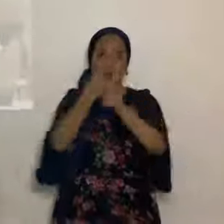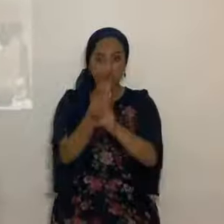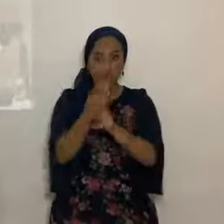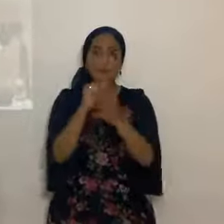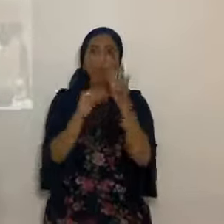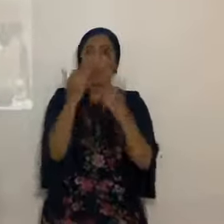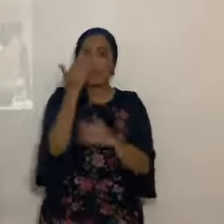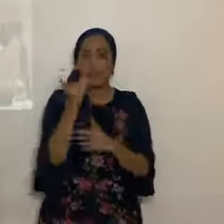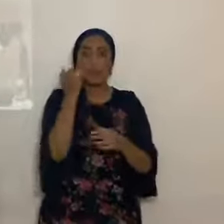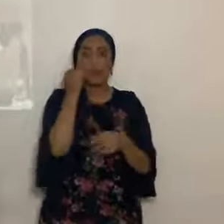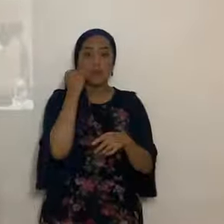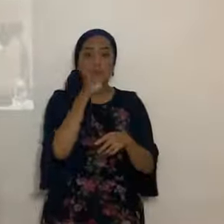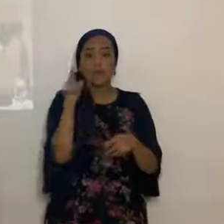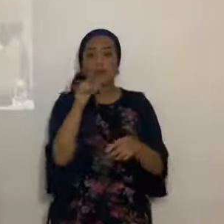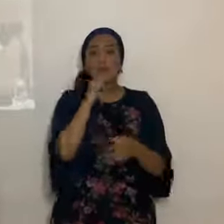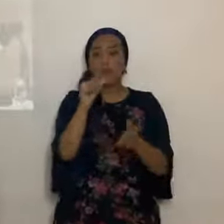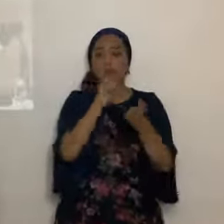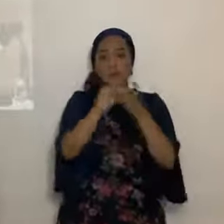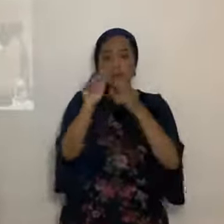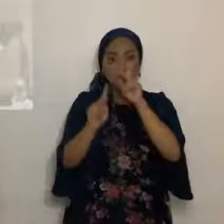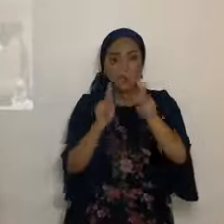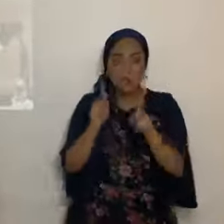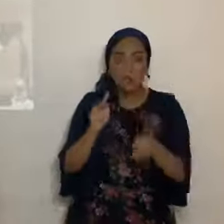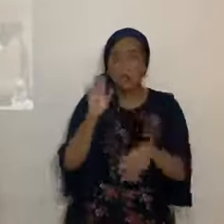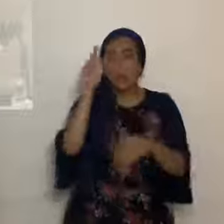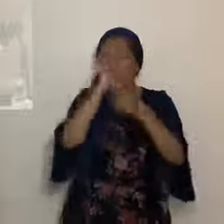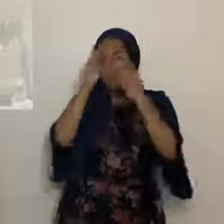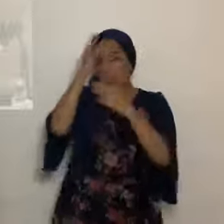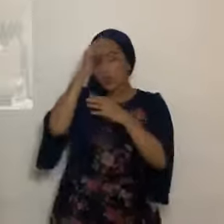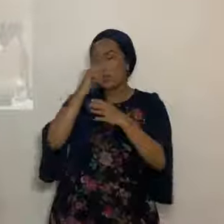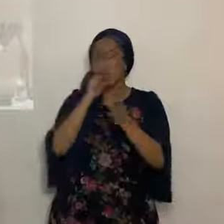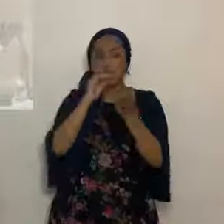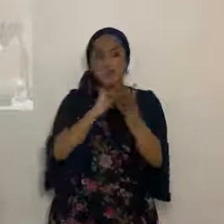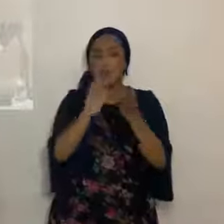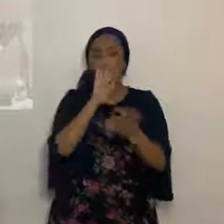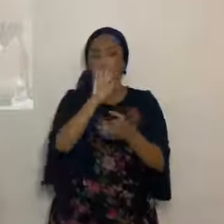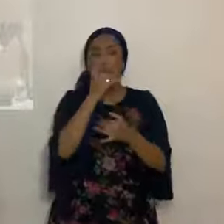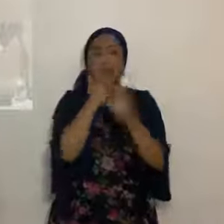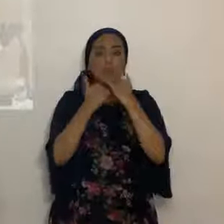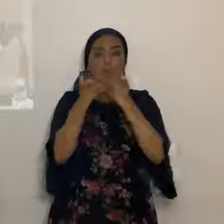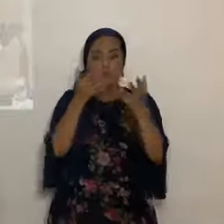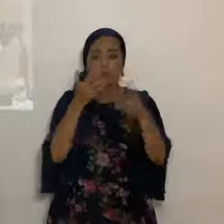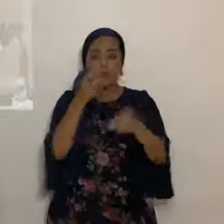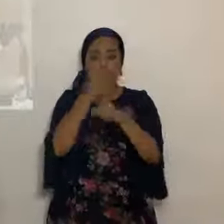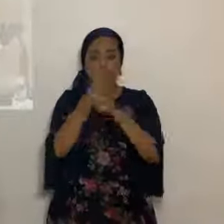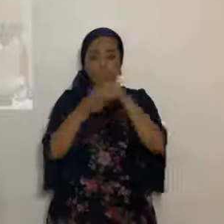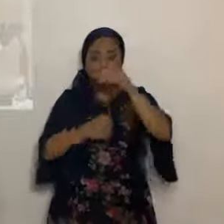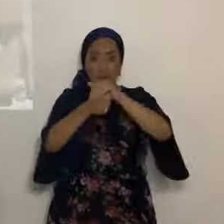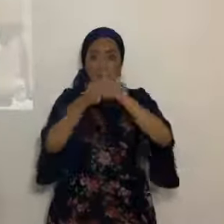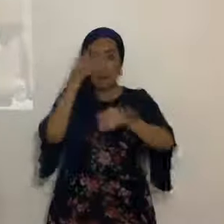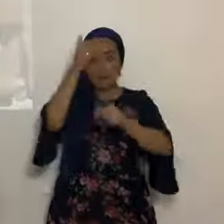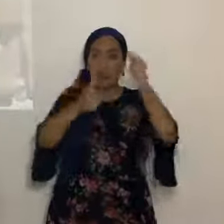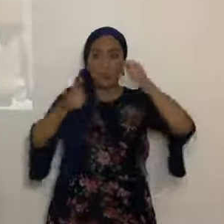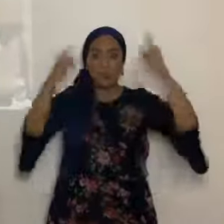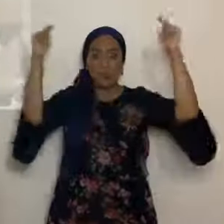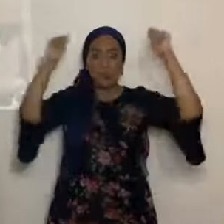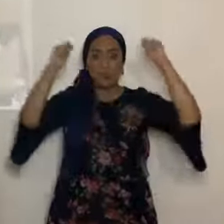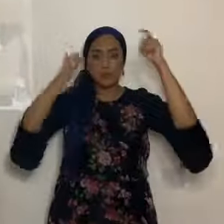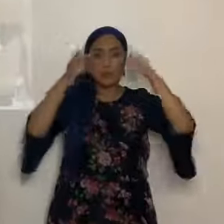15. Mas si no perdonáis a los hombres sus ofensas, tampoco vuestro Padre os perdonará vuestras ofensas. ¿Quieres ser guardado de la gran tribulación?